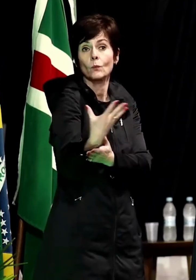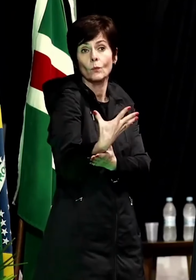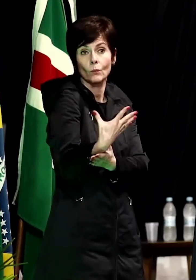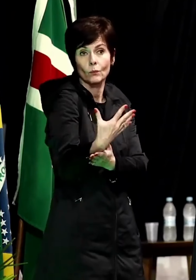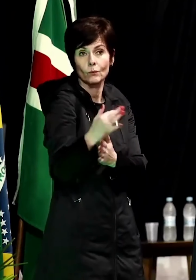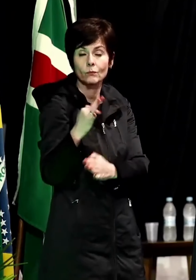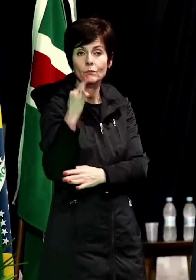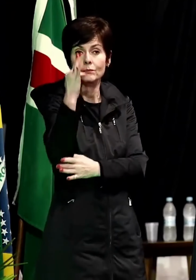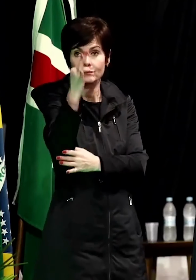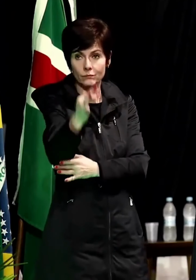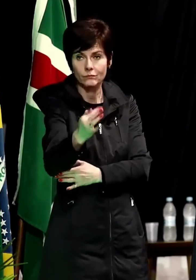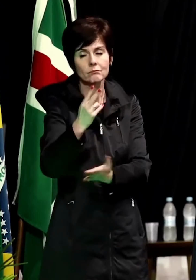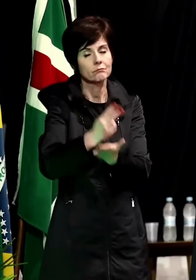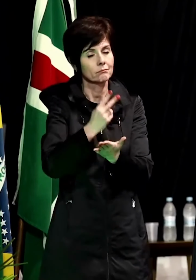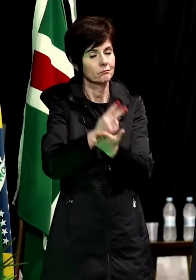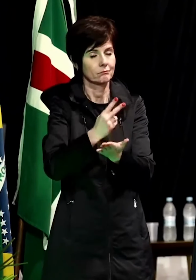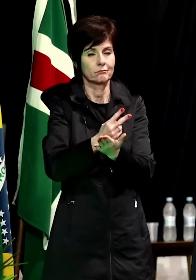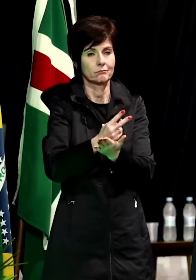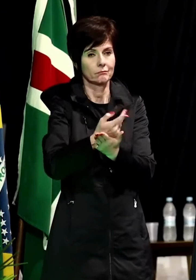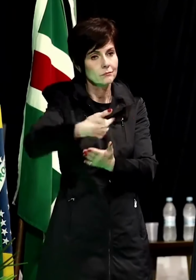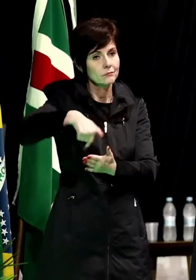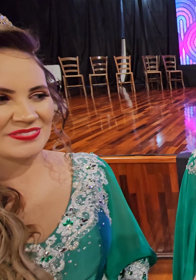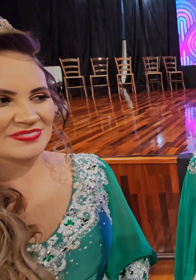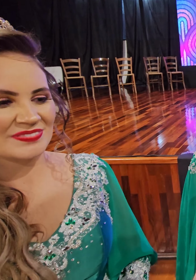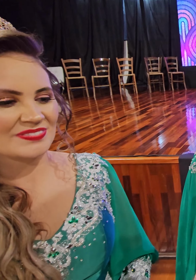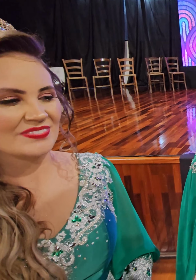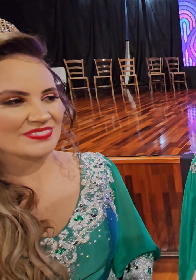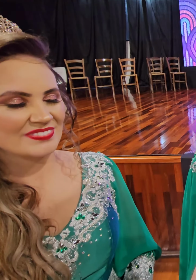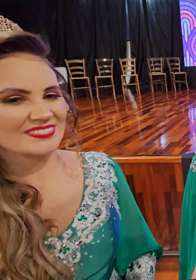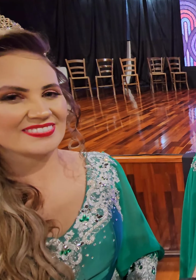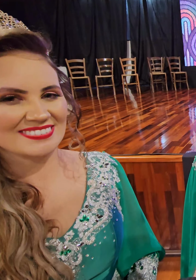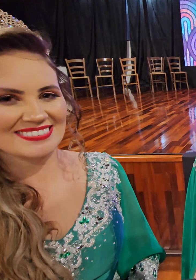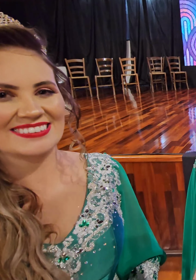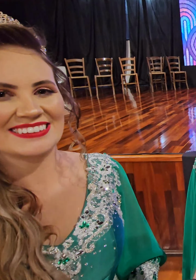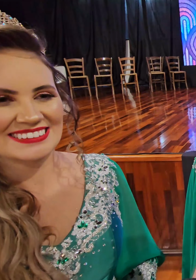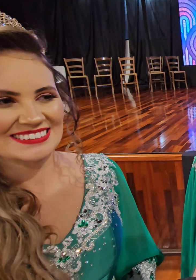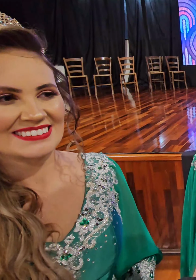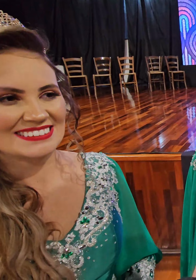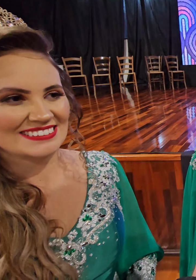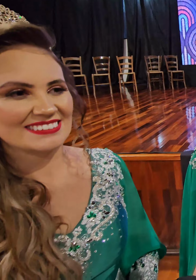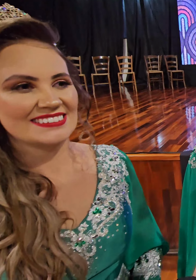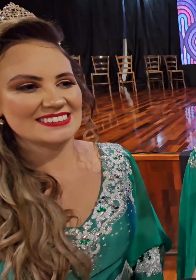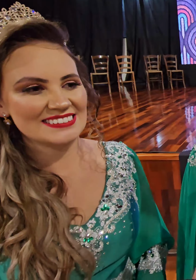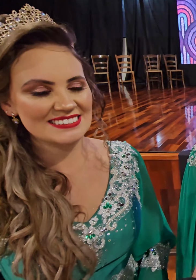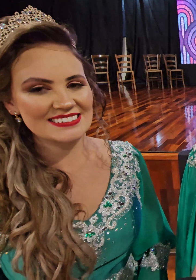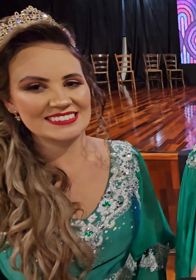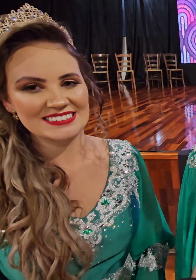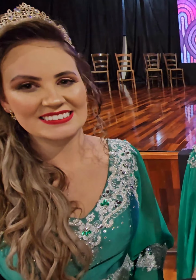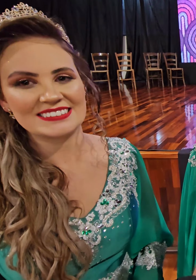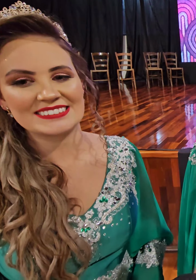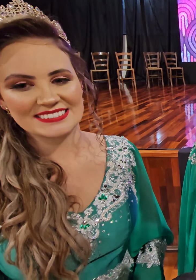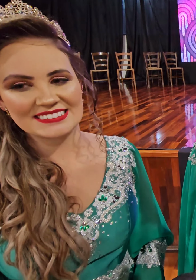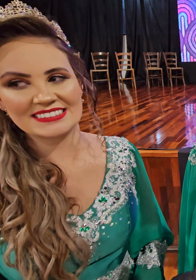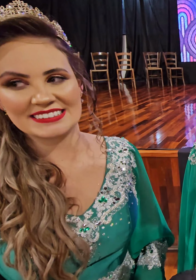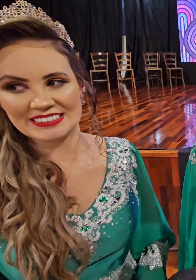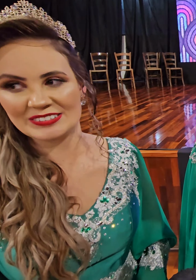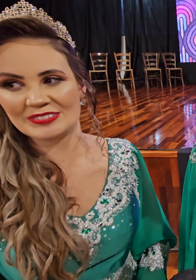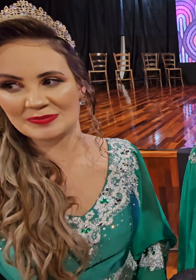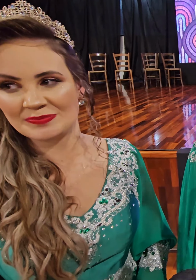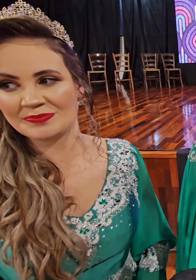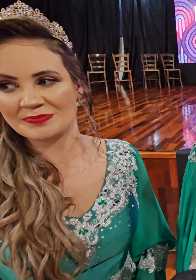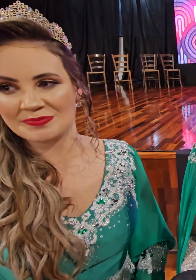não é verdade? Boa noite. Boa noite, é isso mesmo. Nós fizemos um grande trabalho, principalmente nos últimos meses. Nós divulgamos em toda a região a